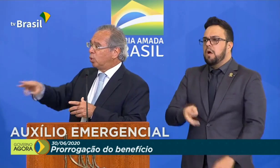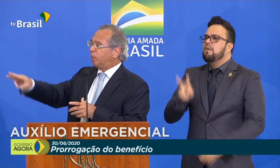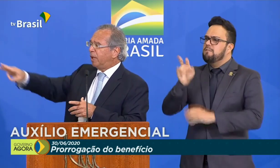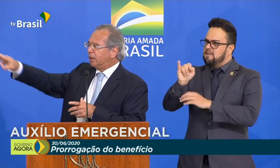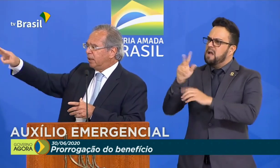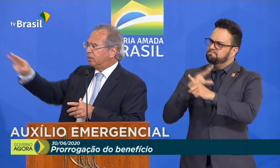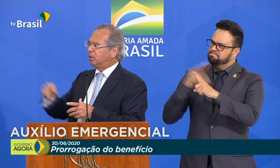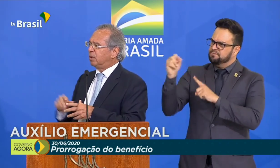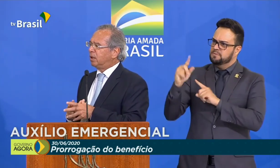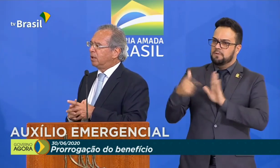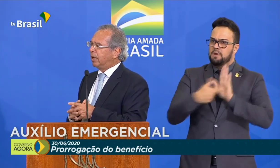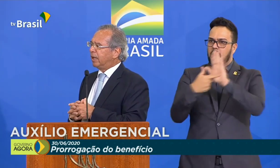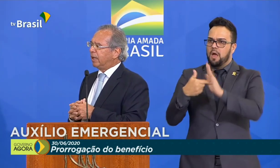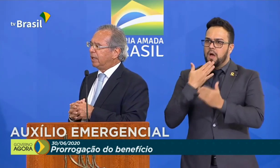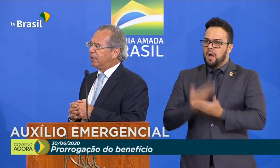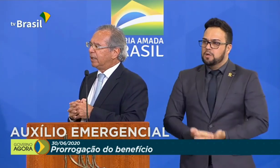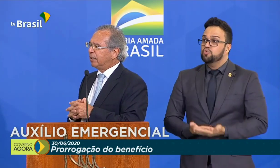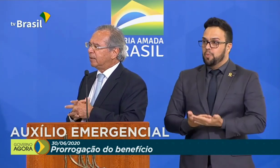rápido e surpreendendo